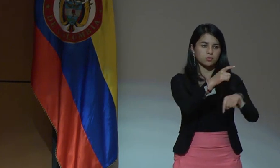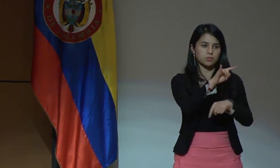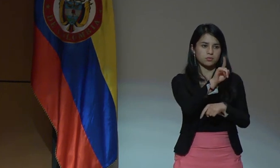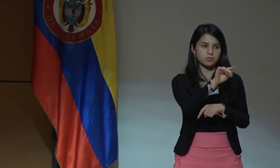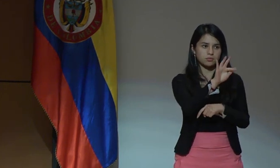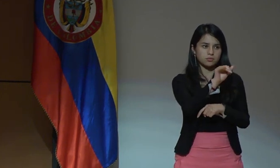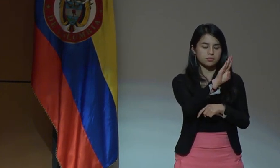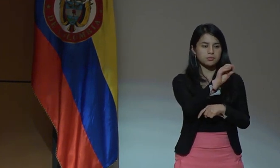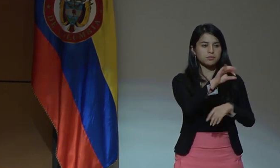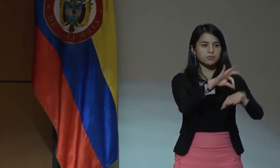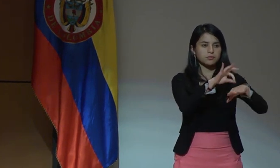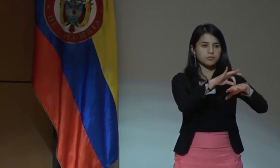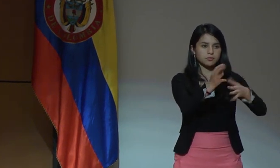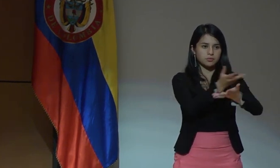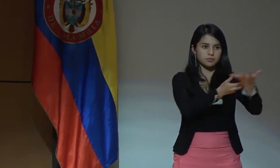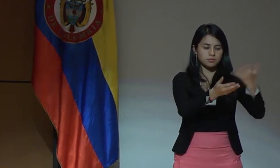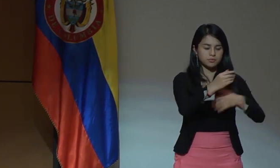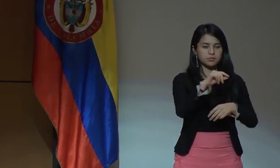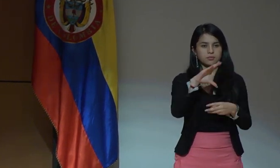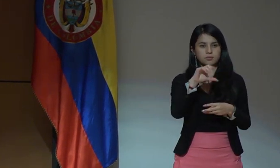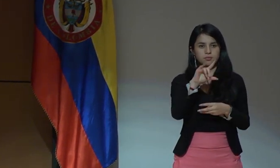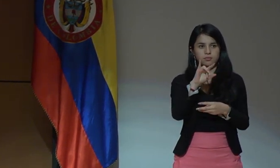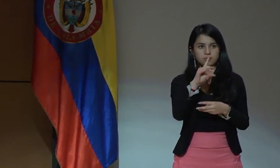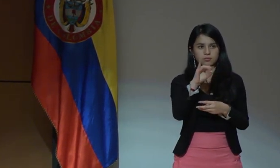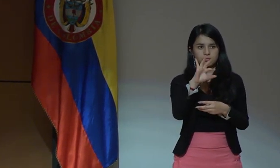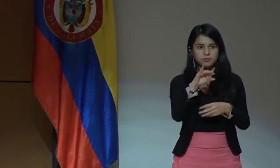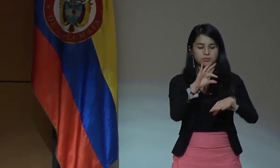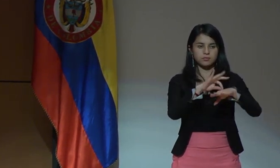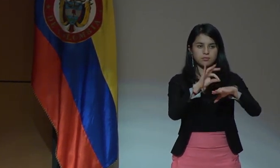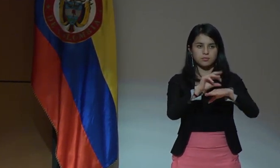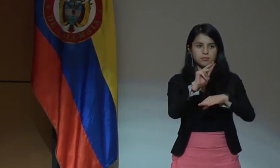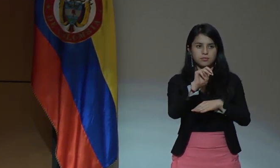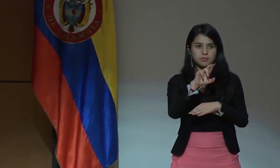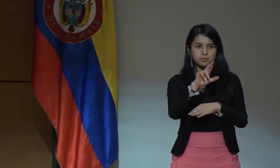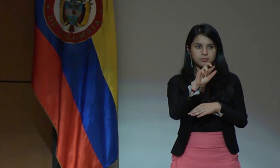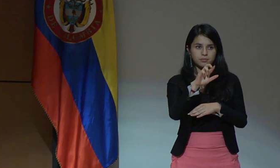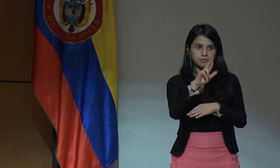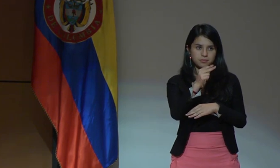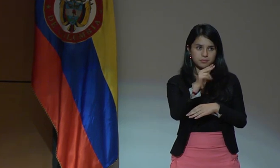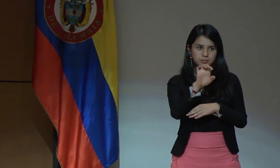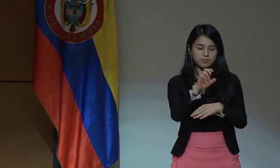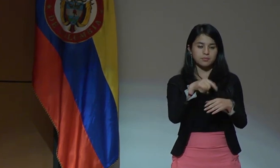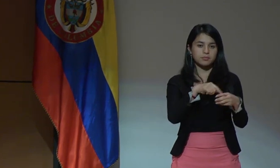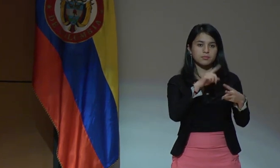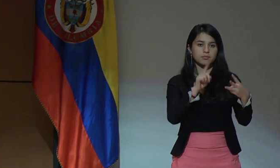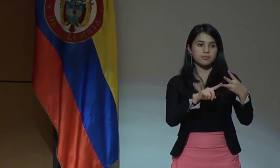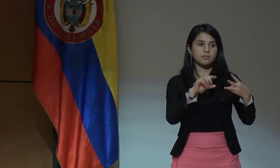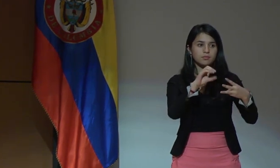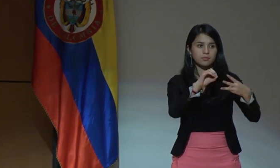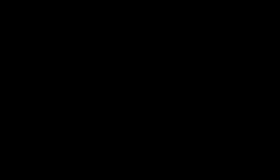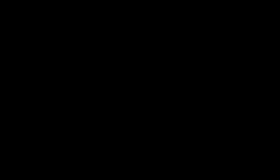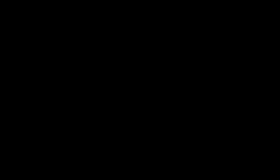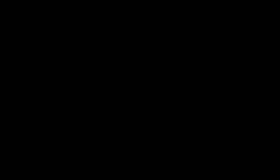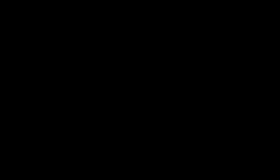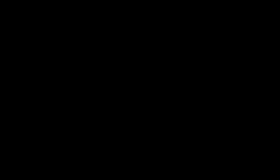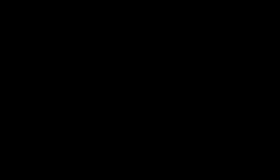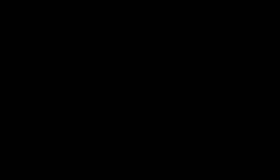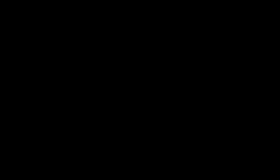Fundación Compartir, a Claudia de la Fundación MAFRE, a Dani, Diana y Lila de la OEI.